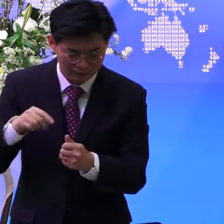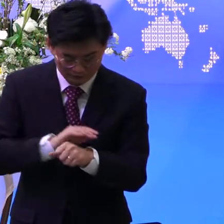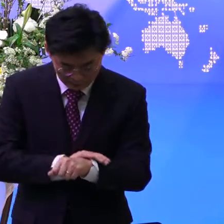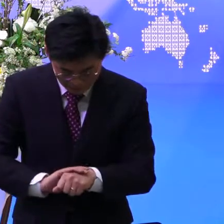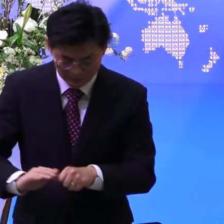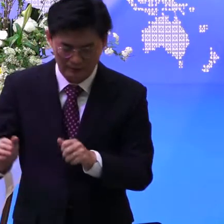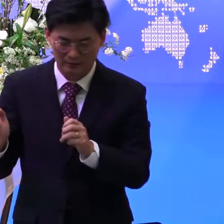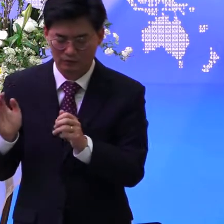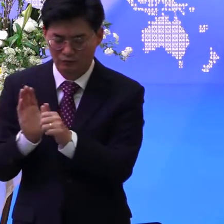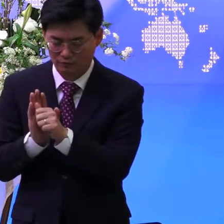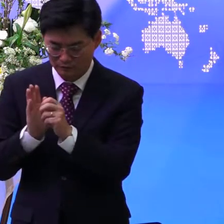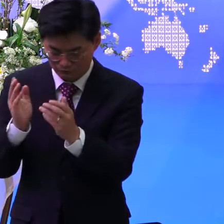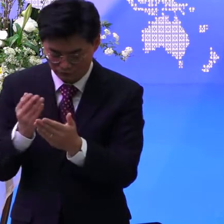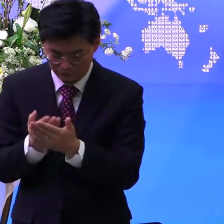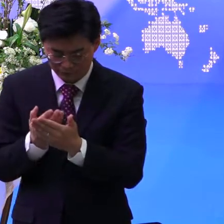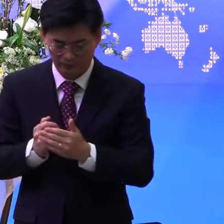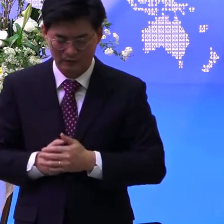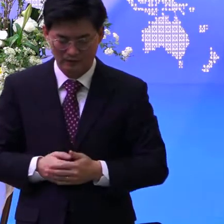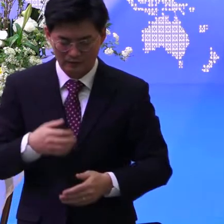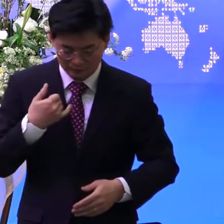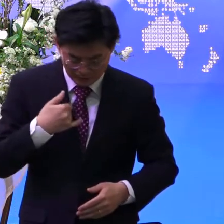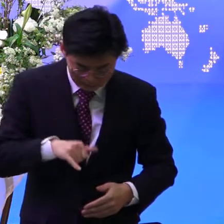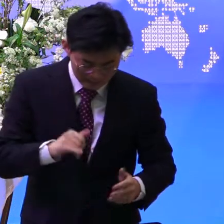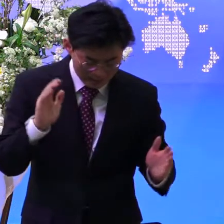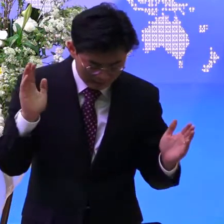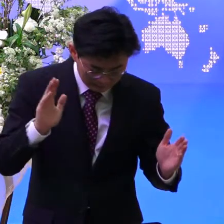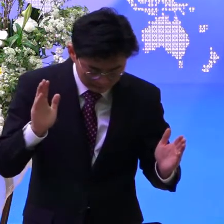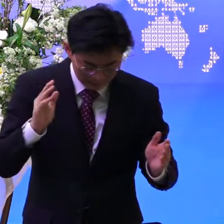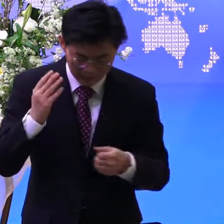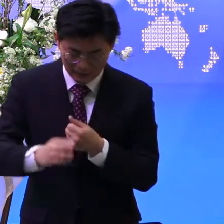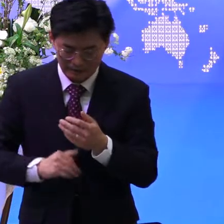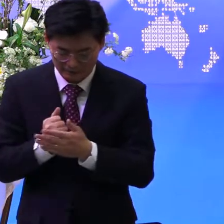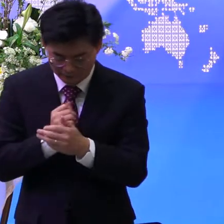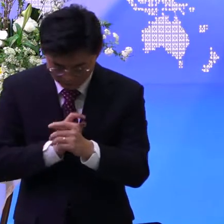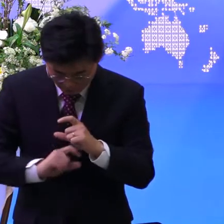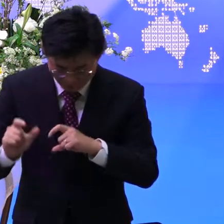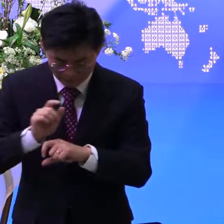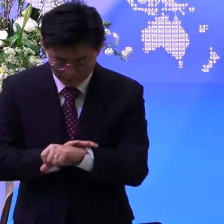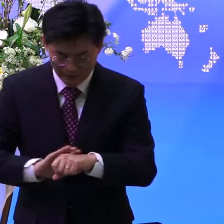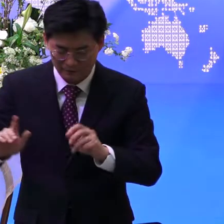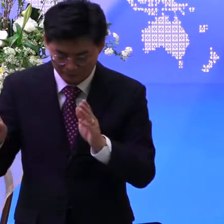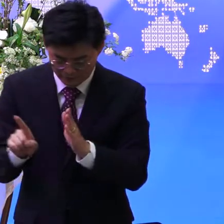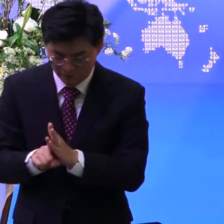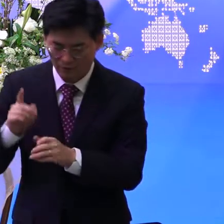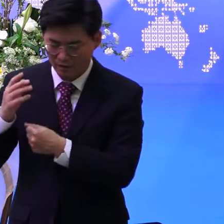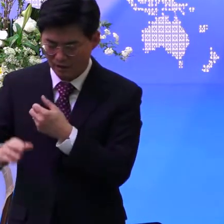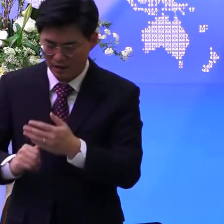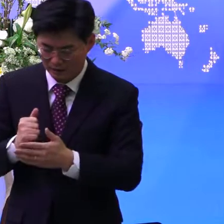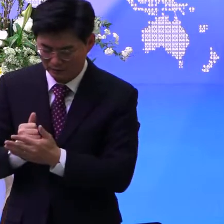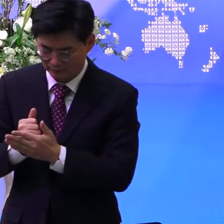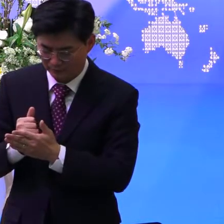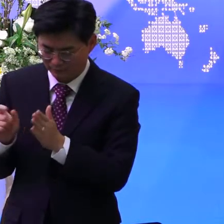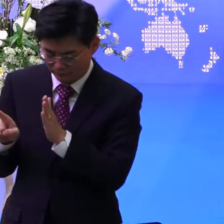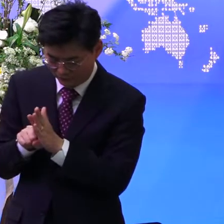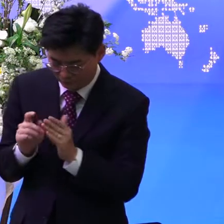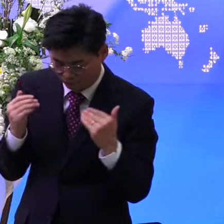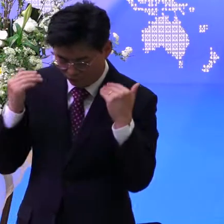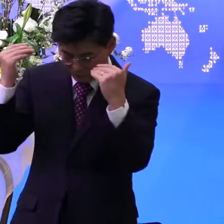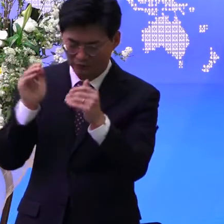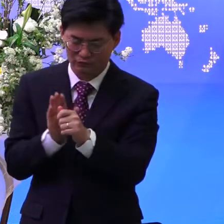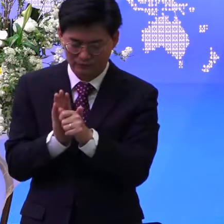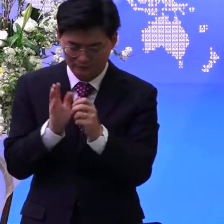우리의 자녀들이 하나님을 깊이 알게 하시고 살아계신 하나님을 인정하고 두려워할 줄 알게 하여 주옵소서.